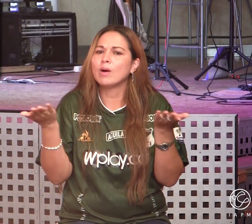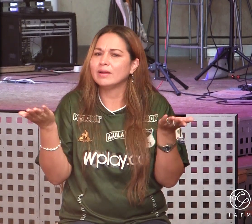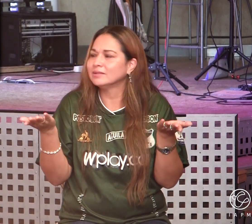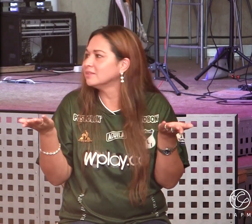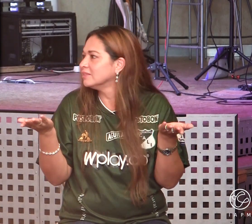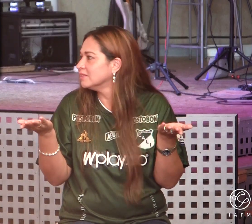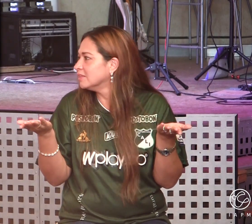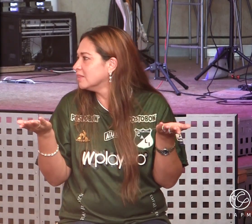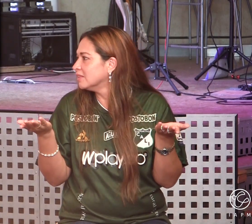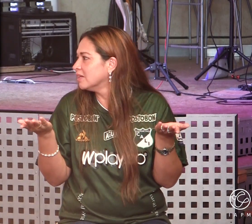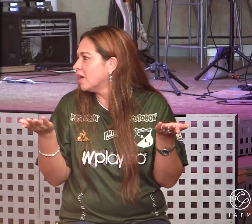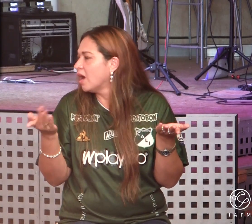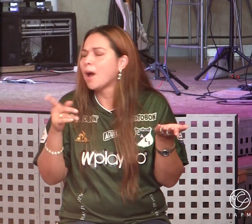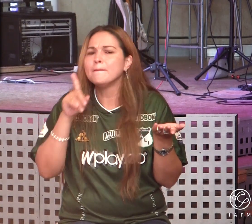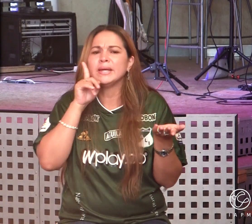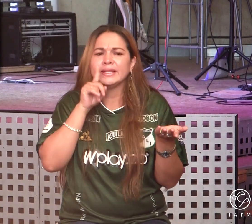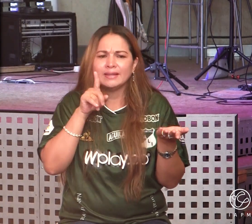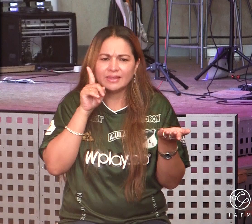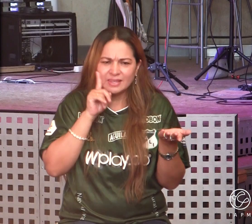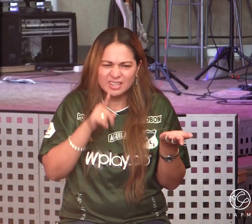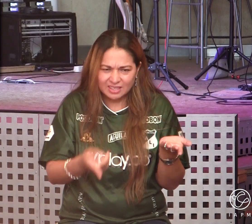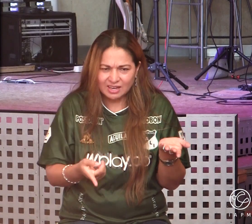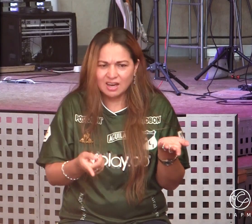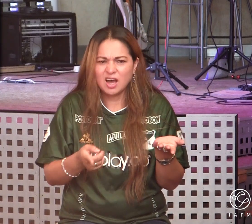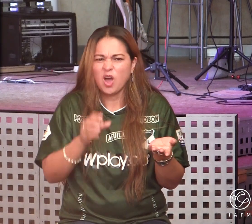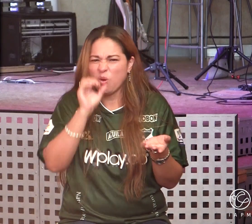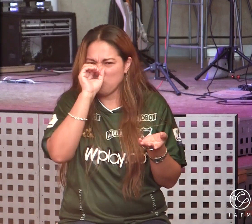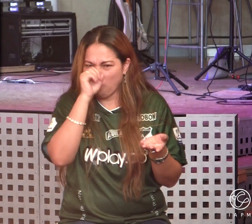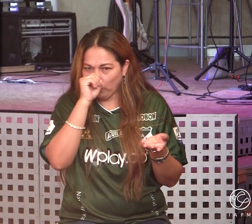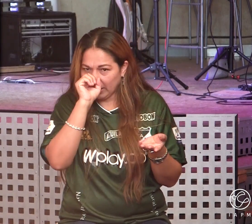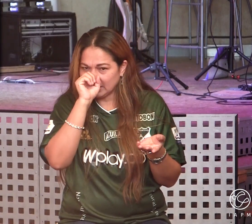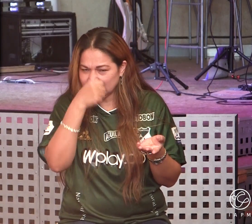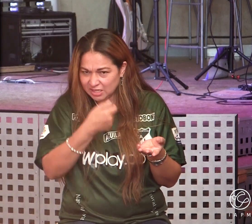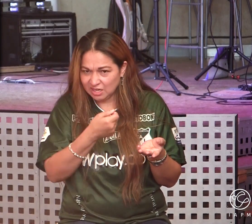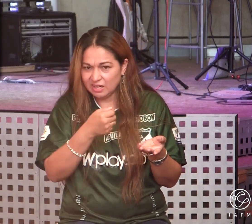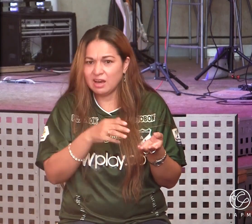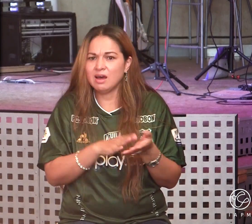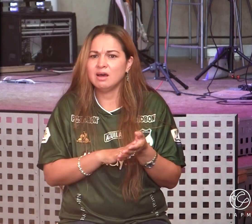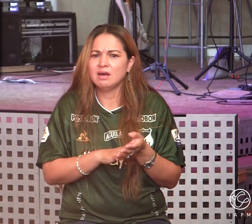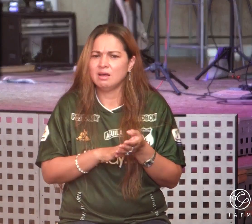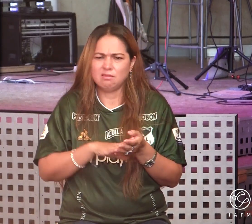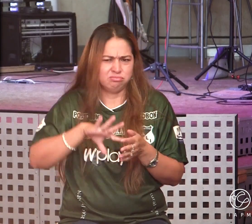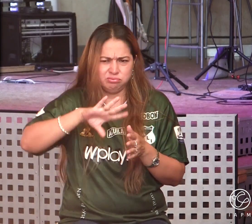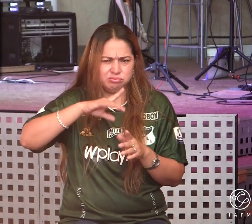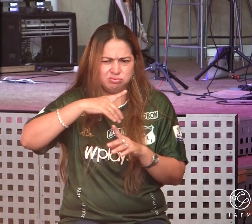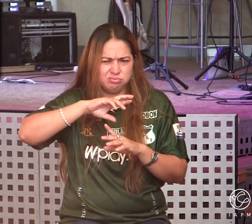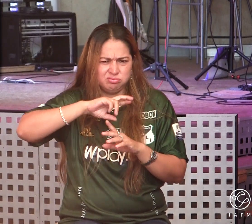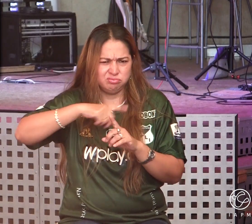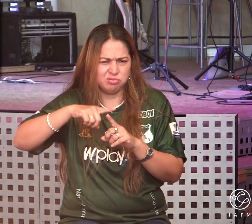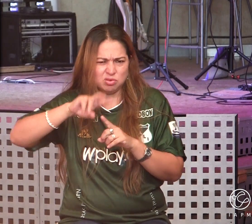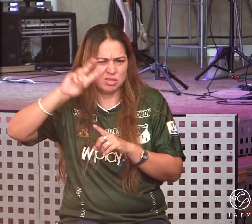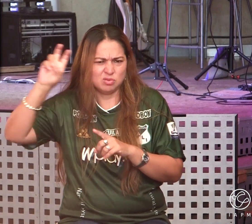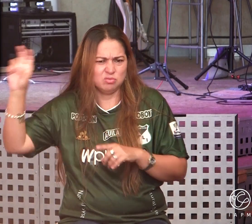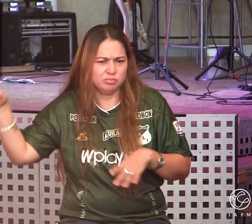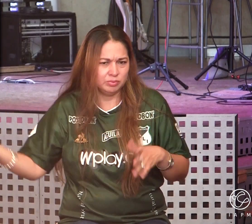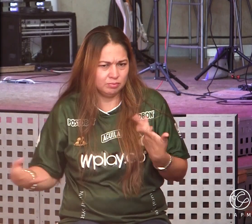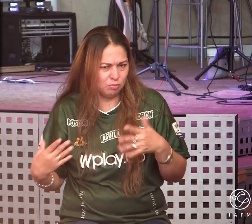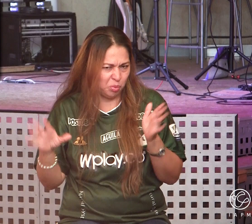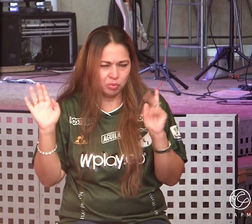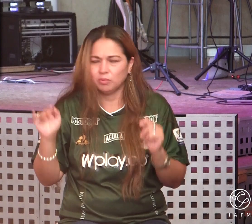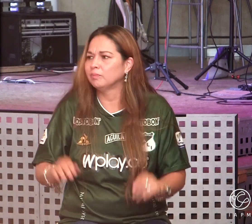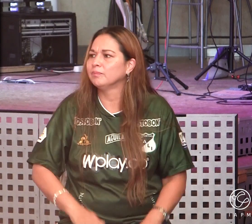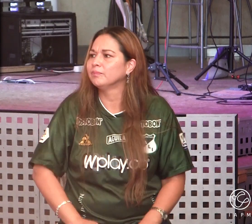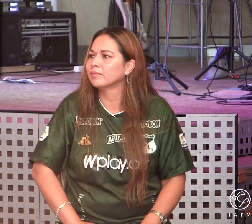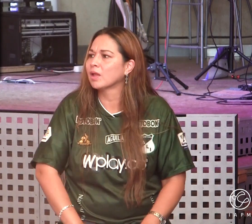nadie quiere decirlas, ¿no? Todo eso que hemos practicado alguna vez, todo eso por lo que hemos pasado alguna vez. Lo